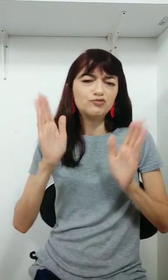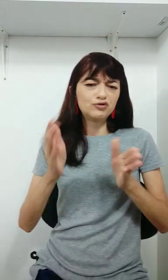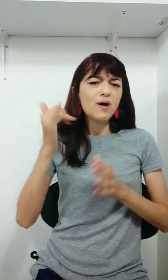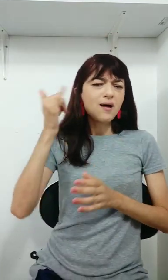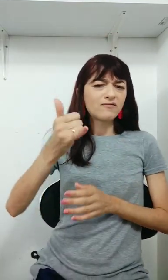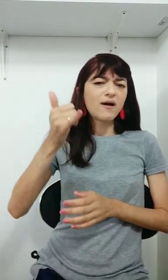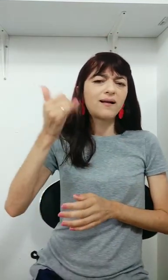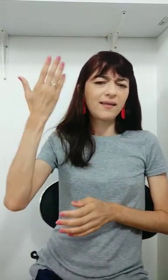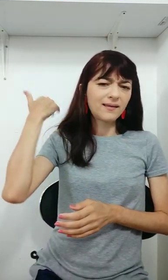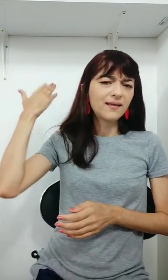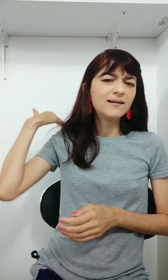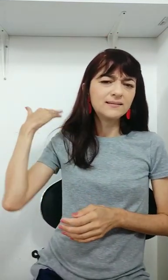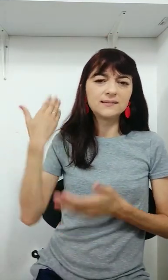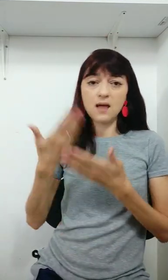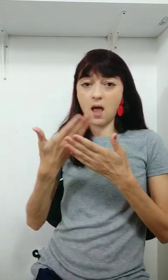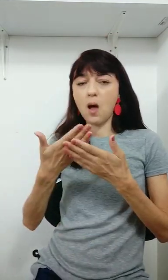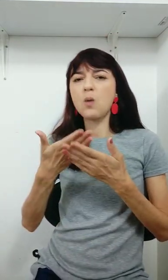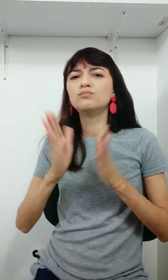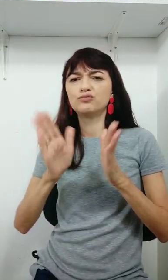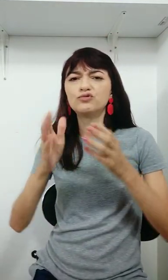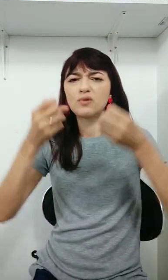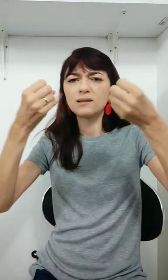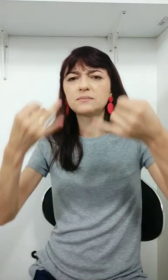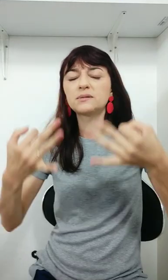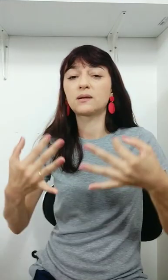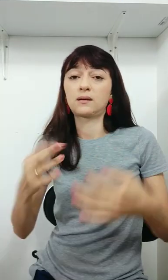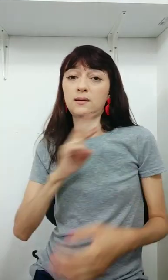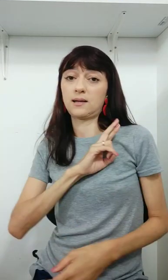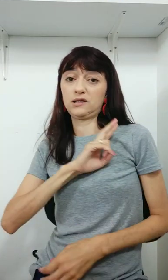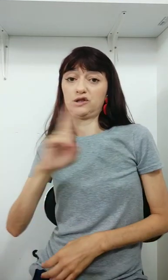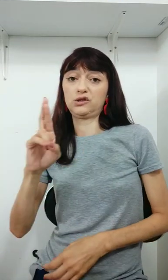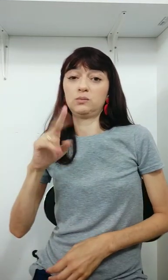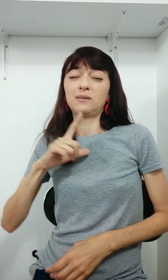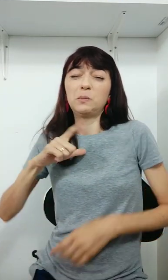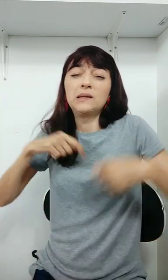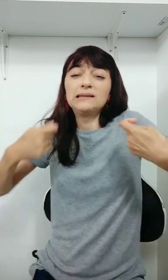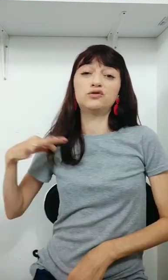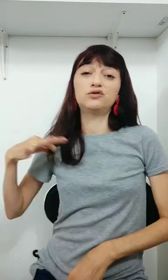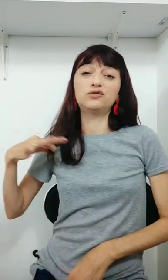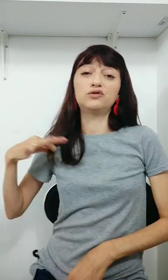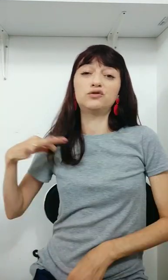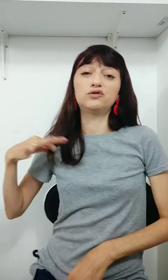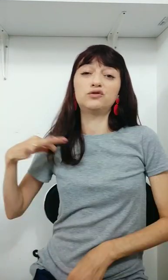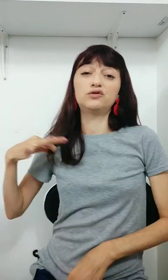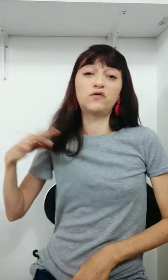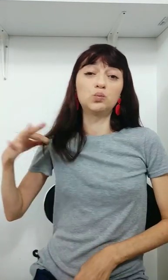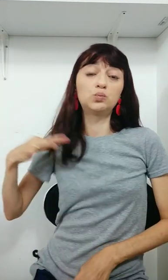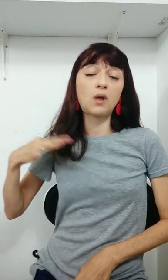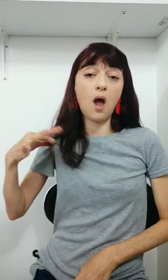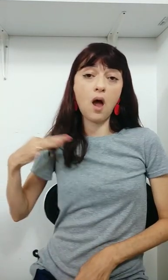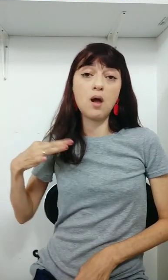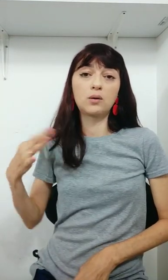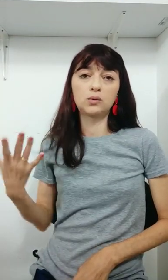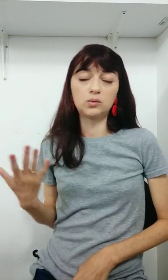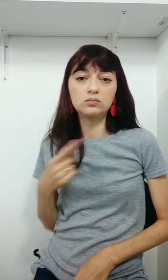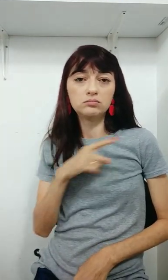Acho que a Sônia, né, comentando que ela foi bem recebida, né, numa igreja, né, muito provavelmente nos ambientes religiosos, eu